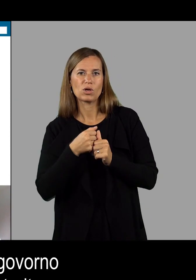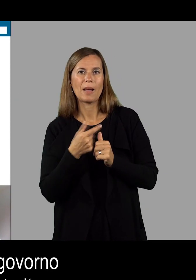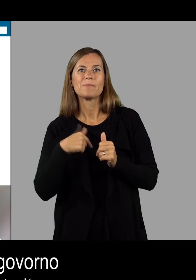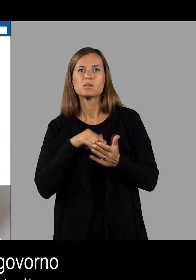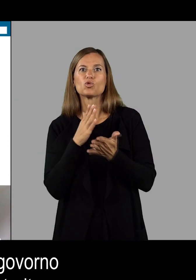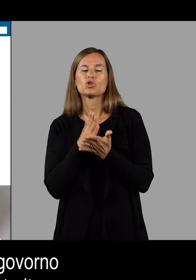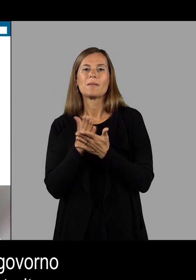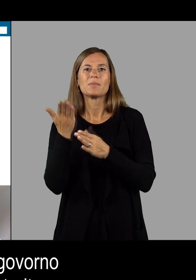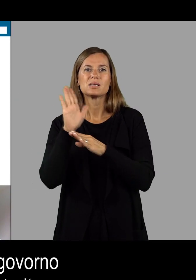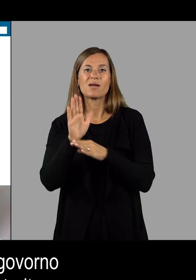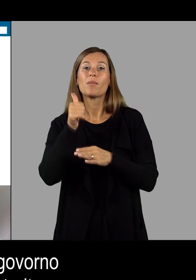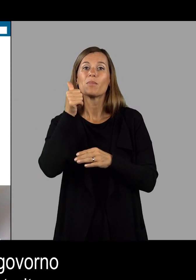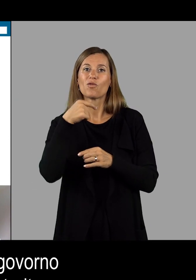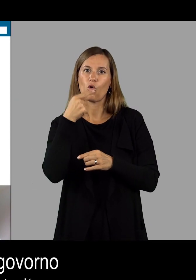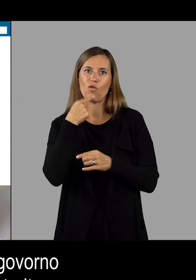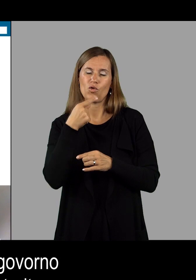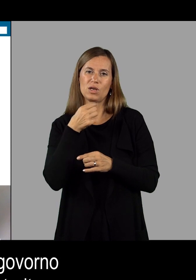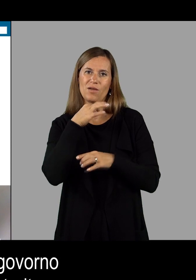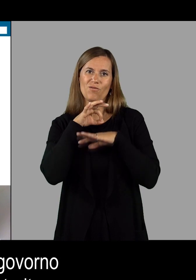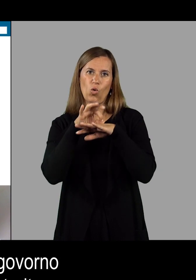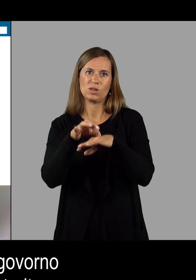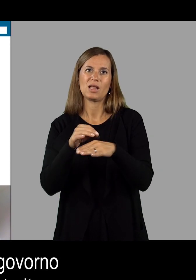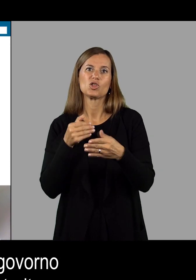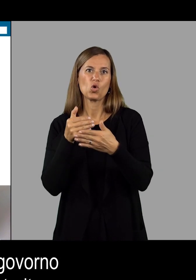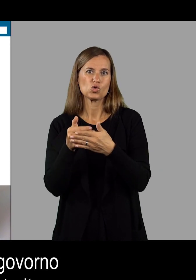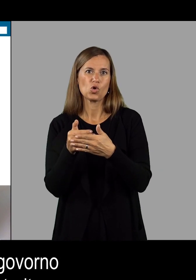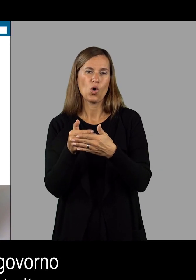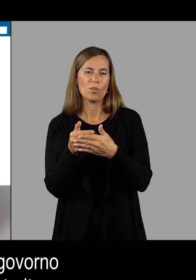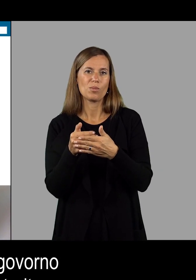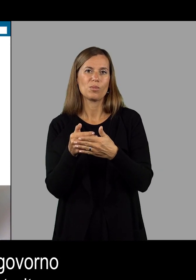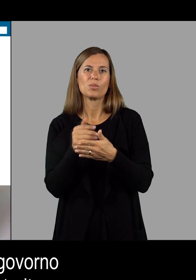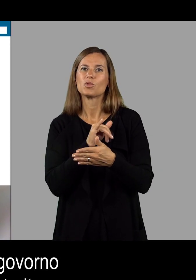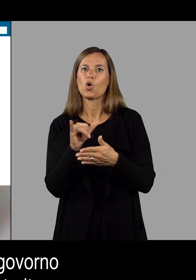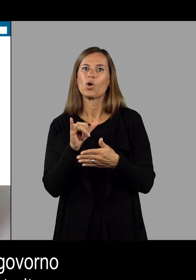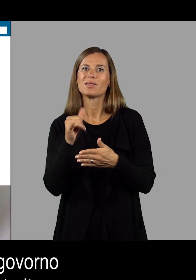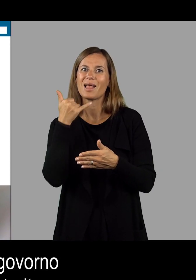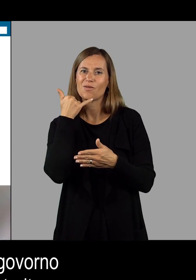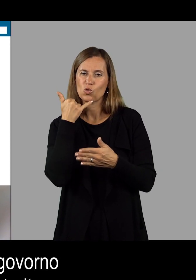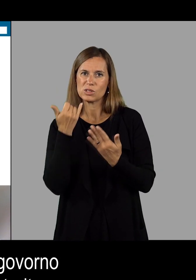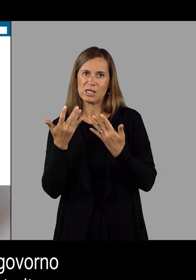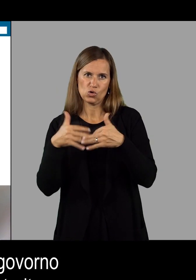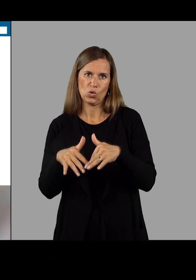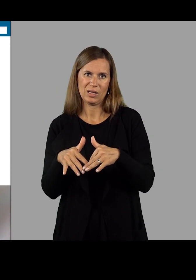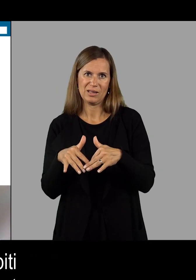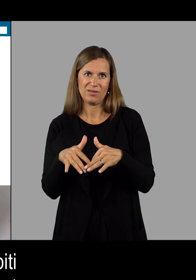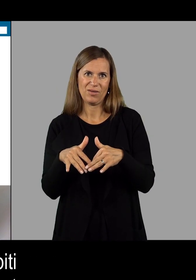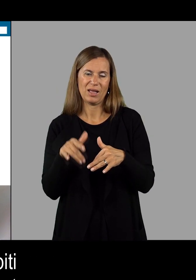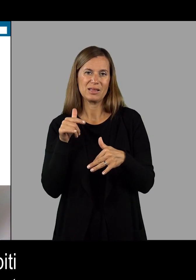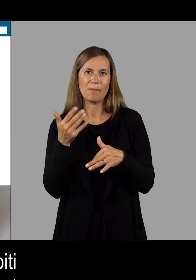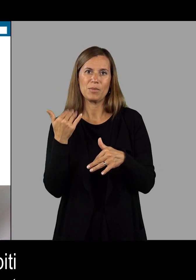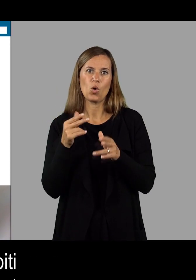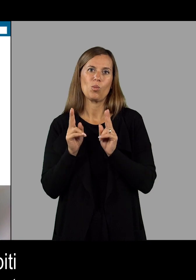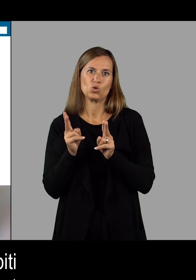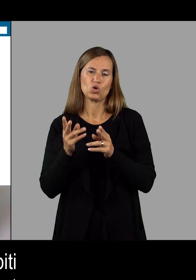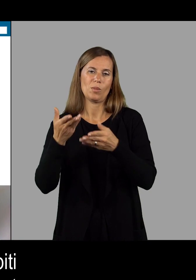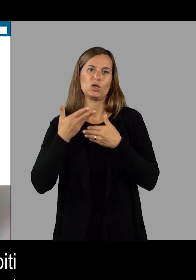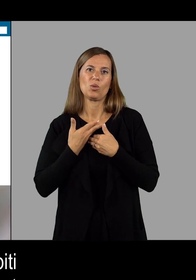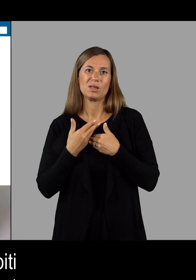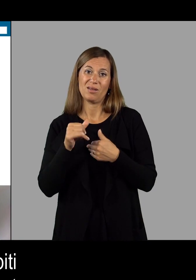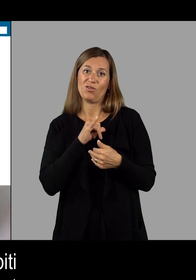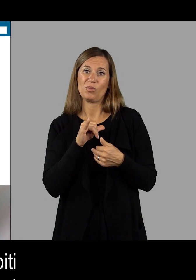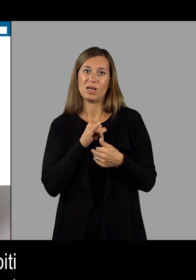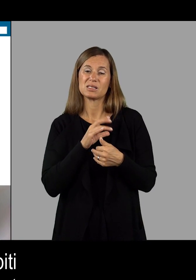smo recimo prvi govorno voden dostop do telefonske storitve, kjer je bilo možno